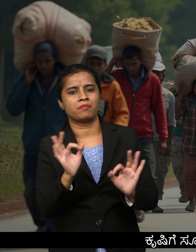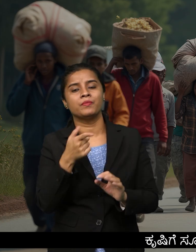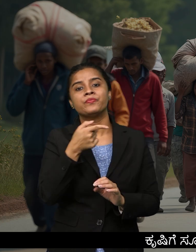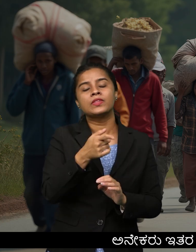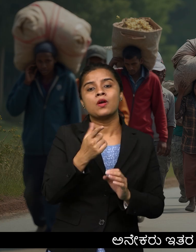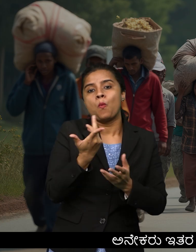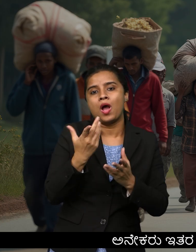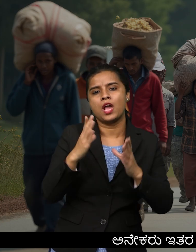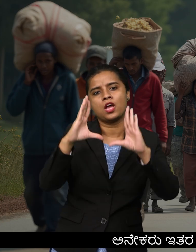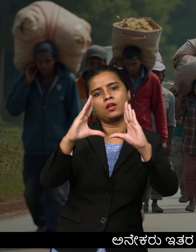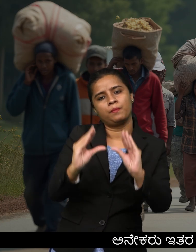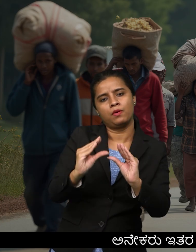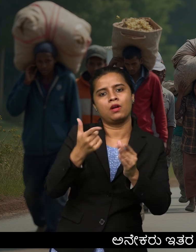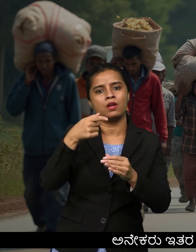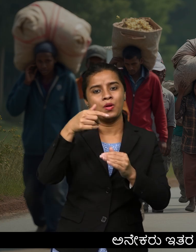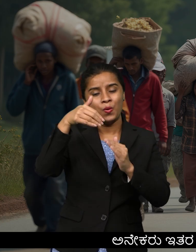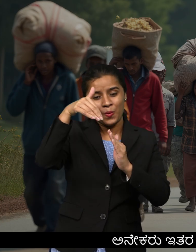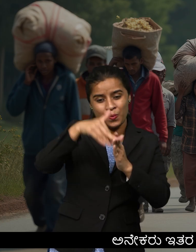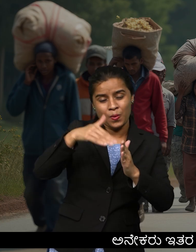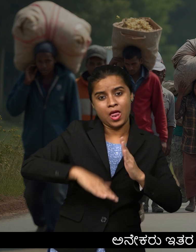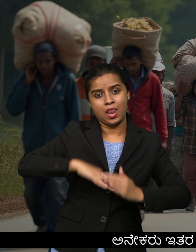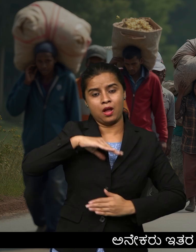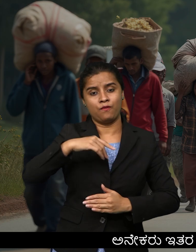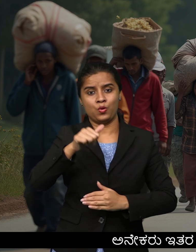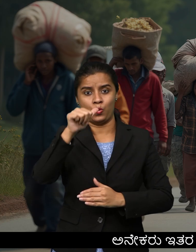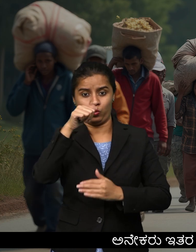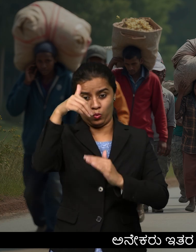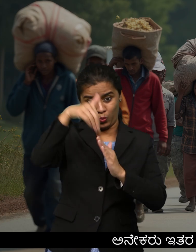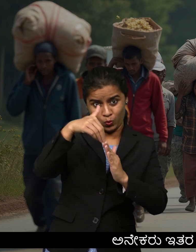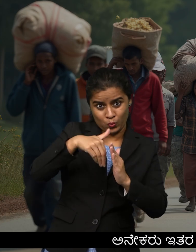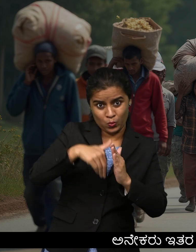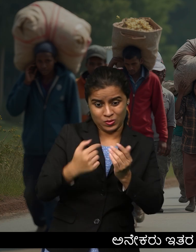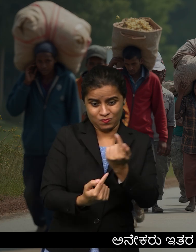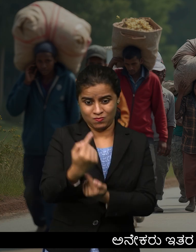ಅವರಲ್ಲಿ ಅನೇಕರು ಇತರ ಸ್ಥಳಗಳಿಗೆ ವಲಸೆ ಹೋಗುತ್ತಿದ್ದರು.